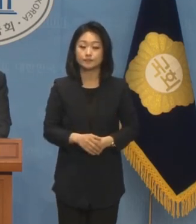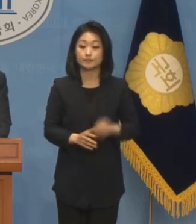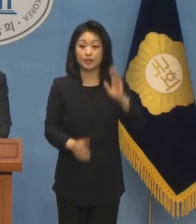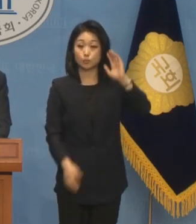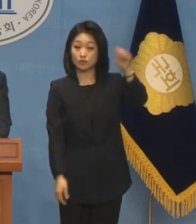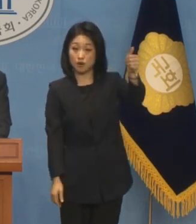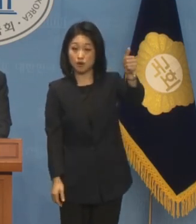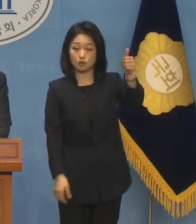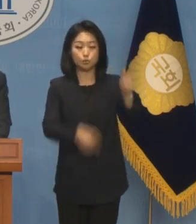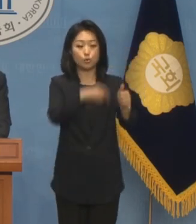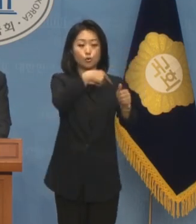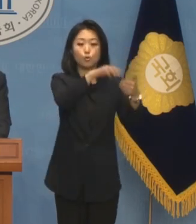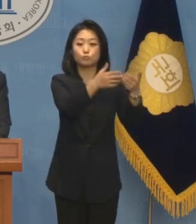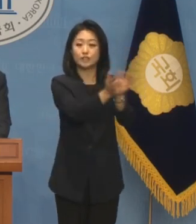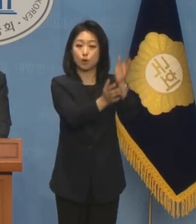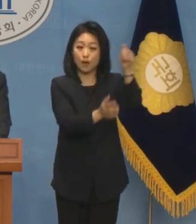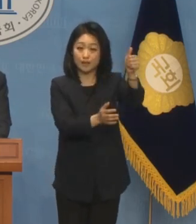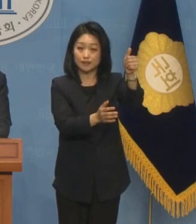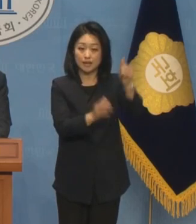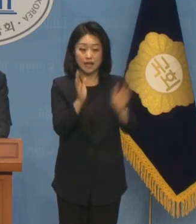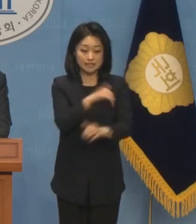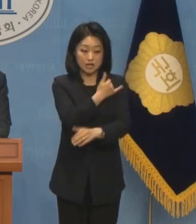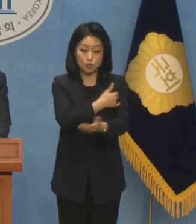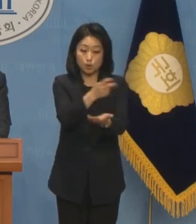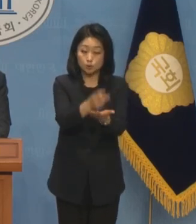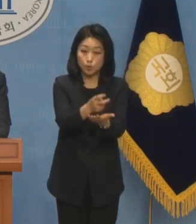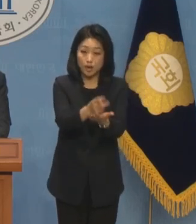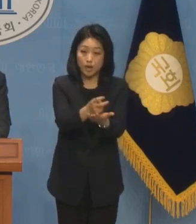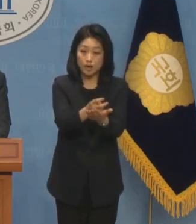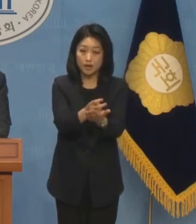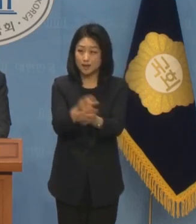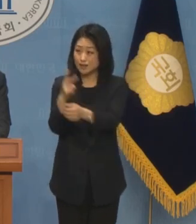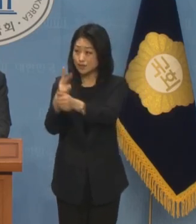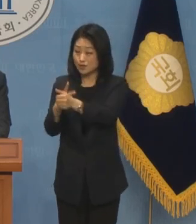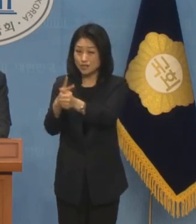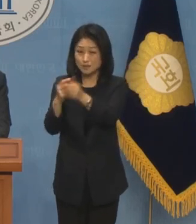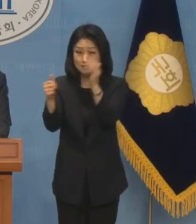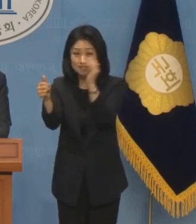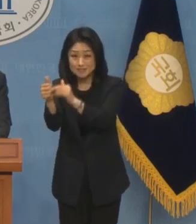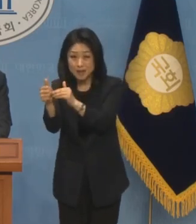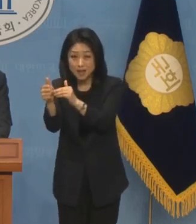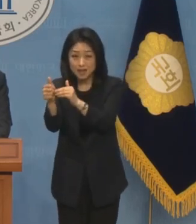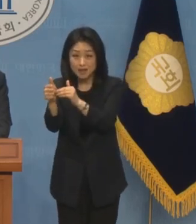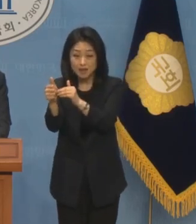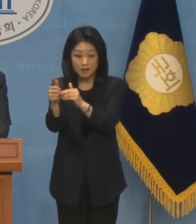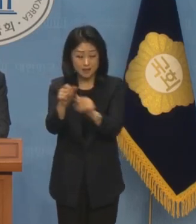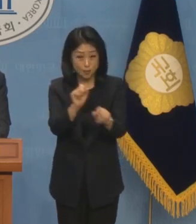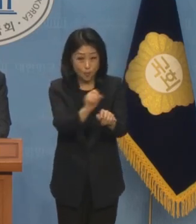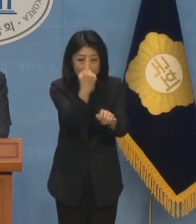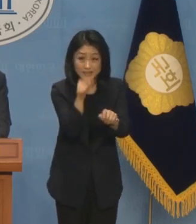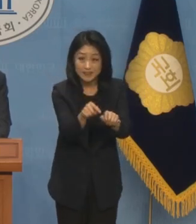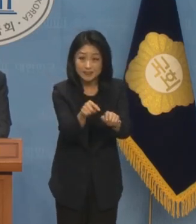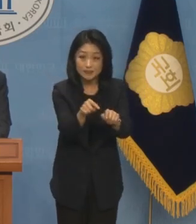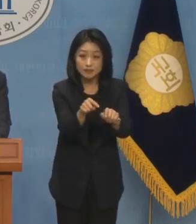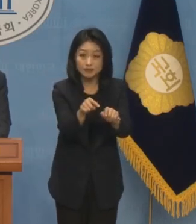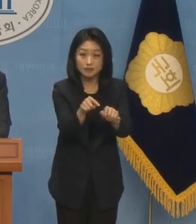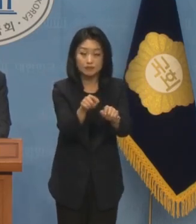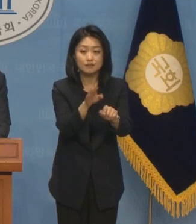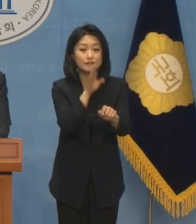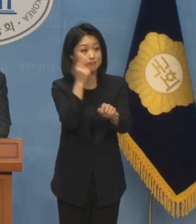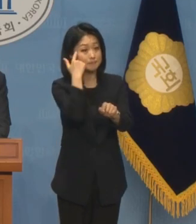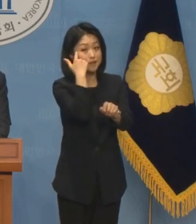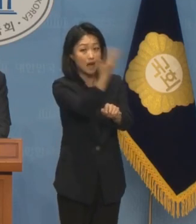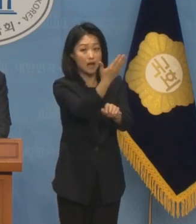대통령과 교육부 장관은 학생인권 조례가 지금의 교 치매 사태의 원인이라고 생각하십니까